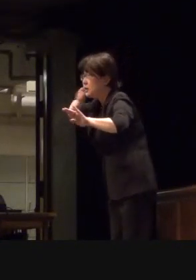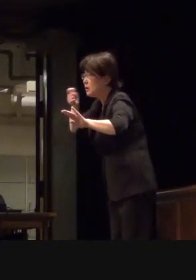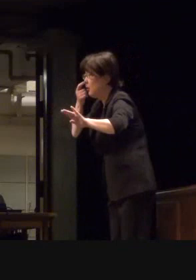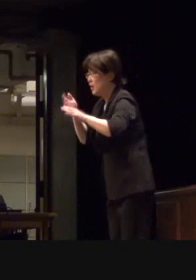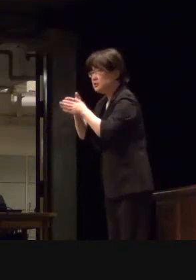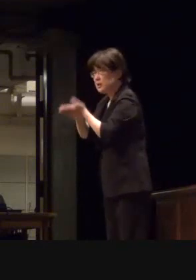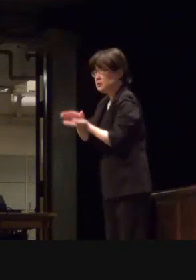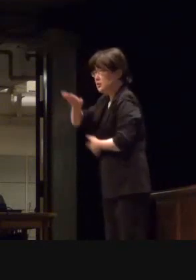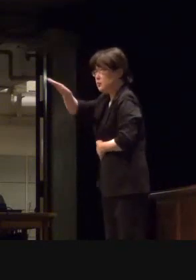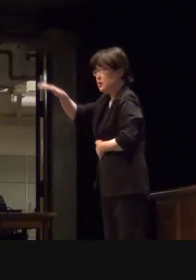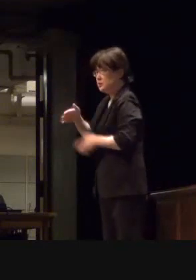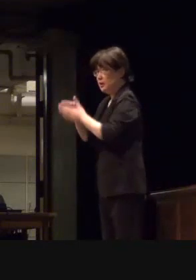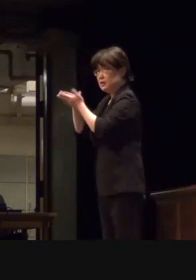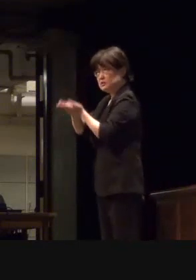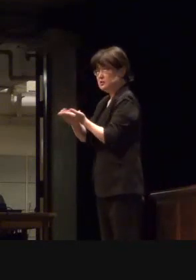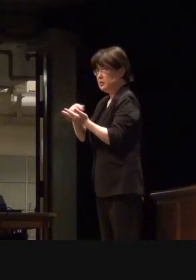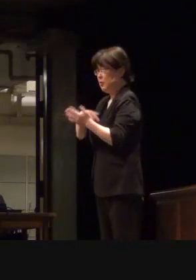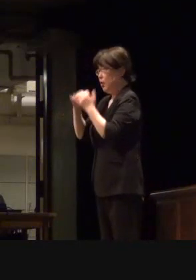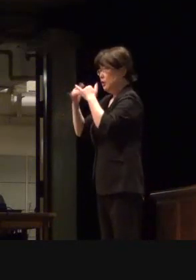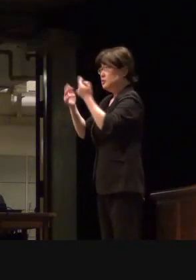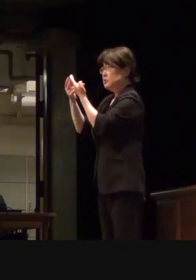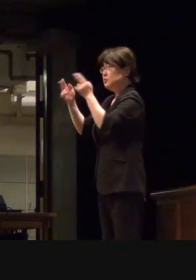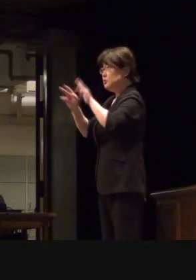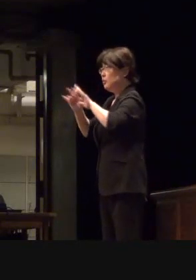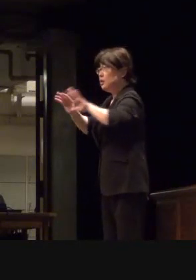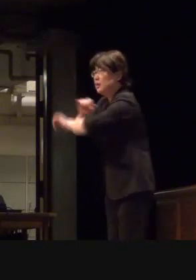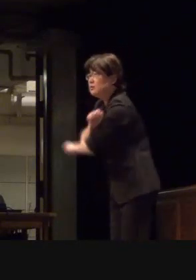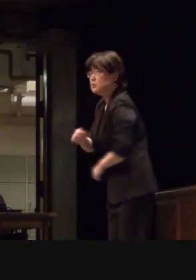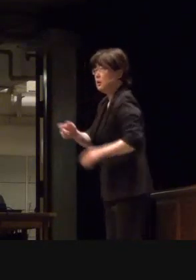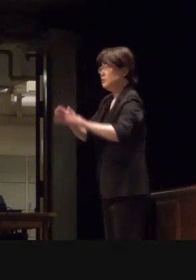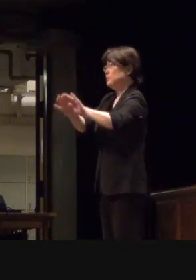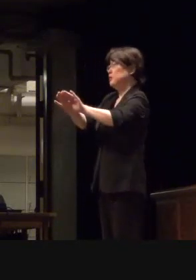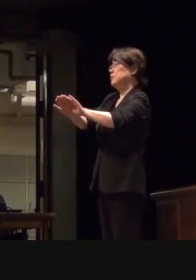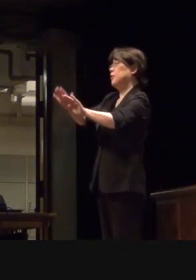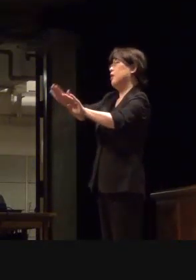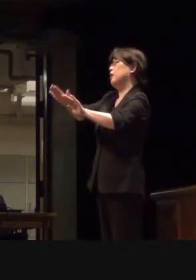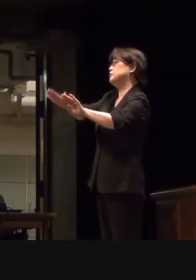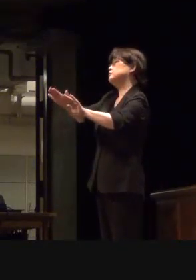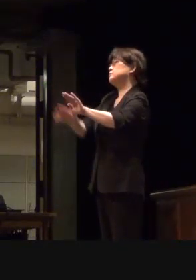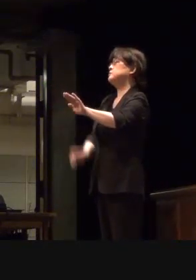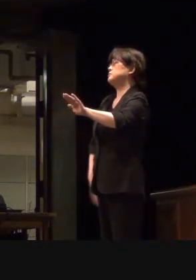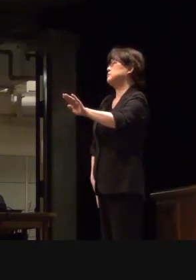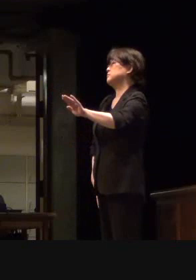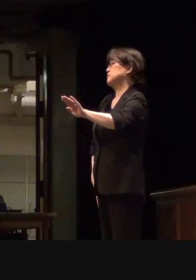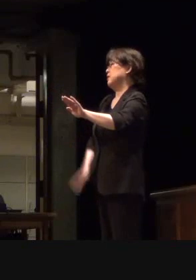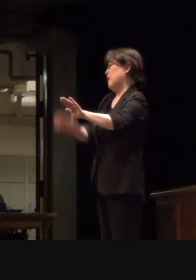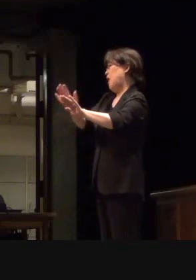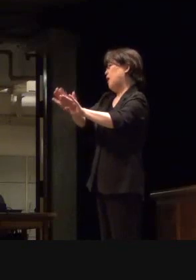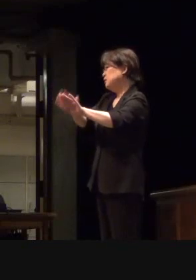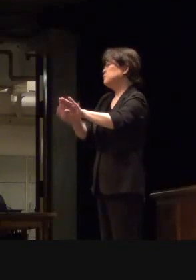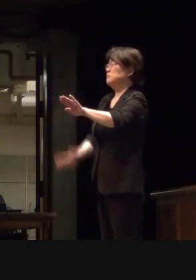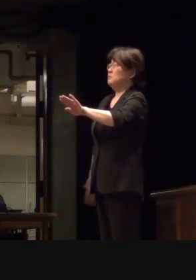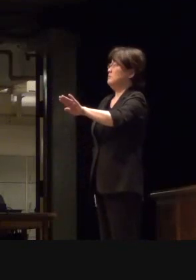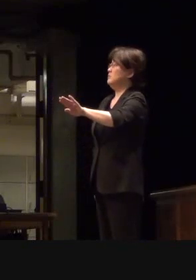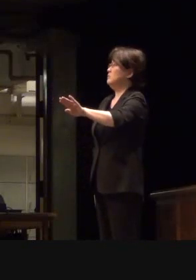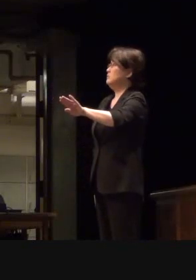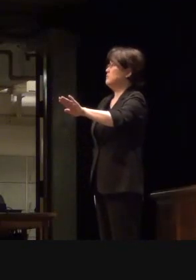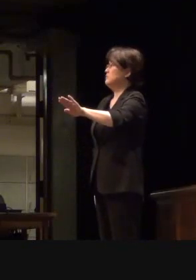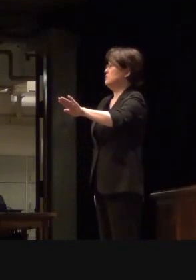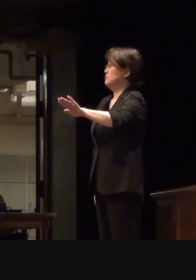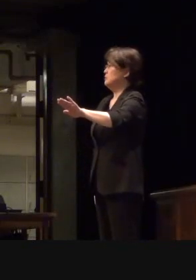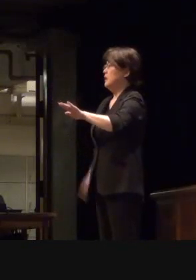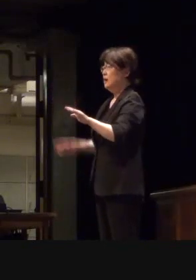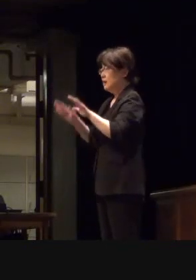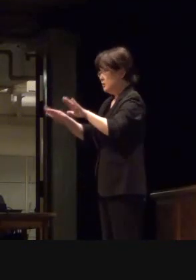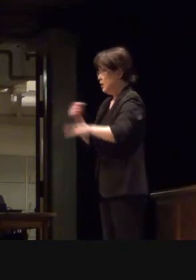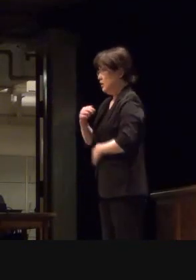皆さんが死んでも、自民党政権なんてなくなってもなくならないものを残していくということになります。今